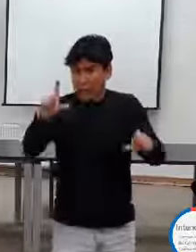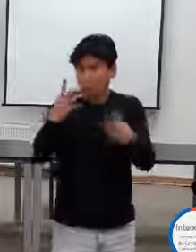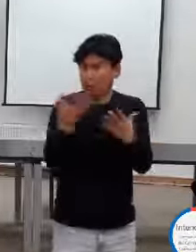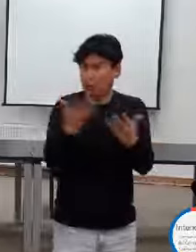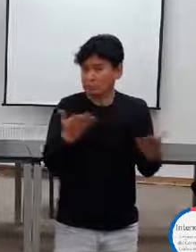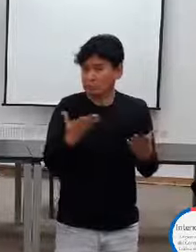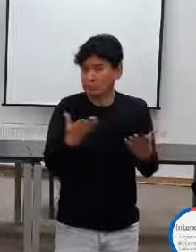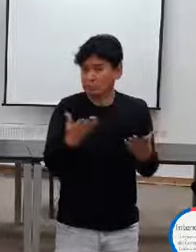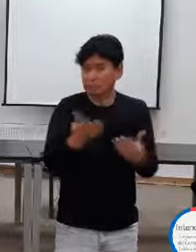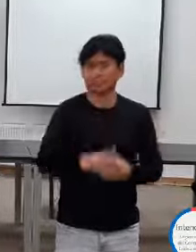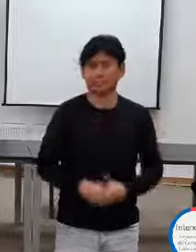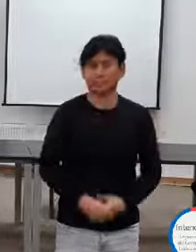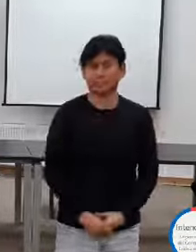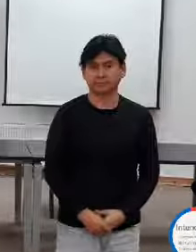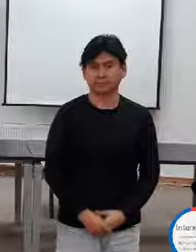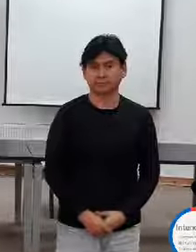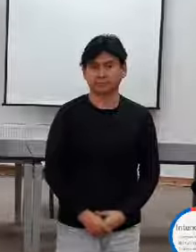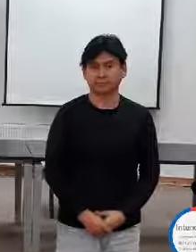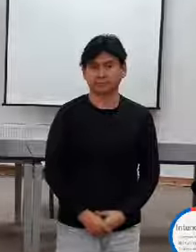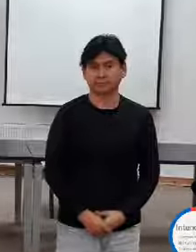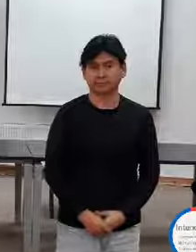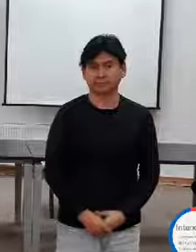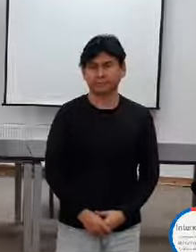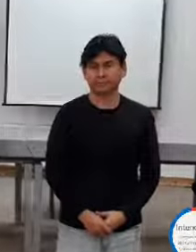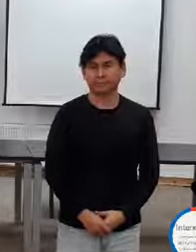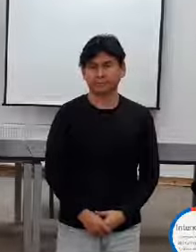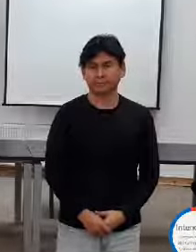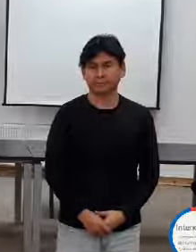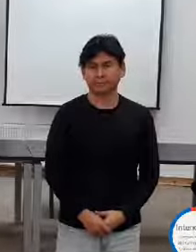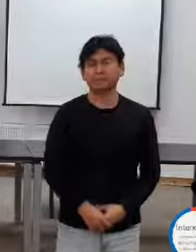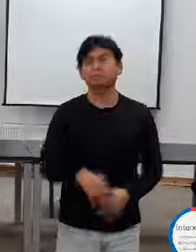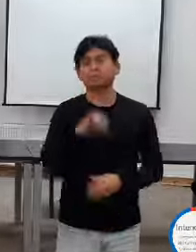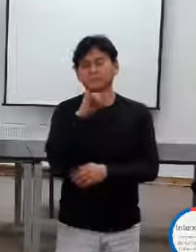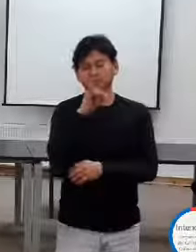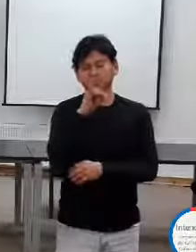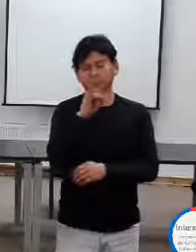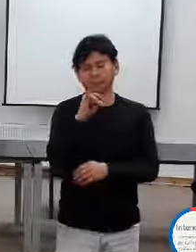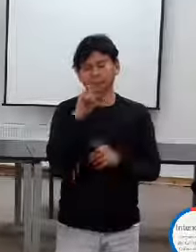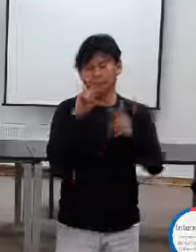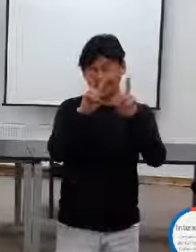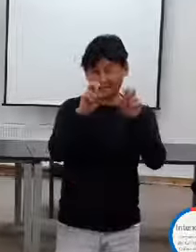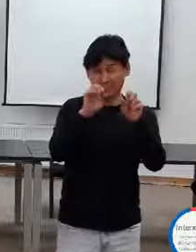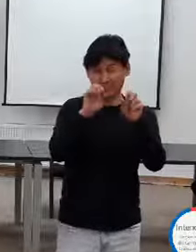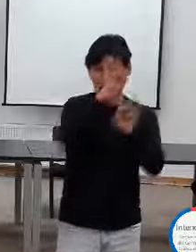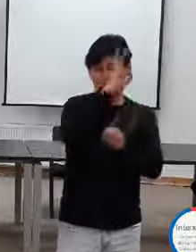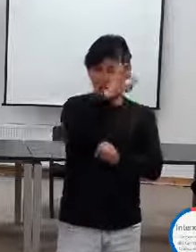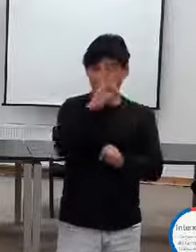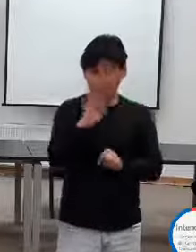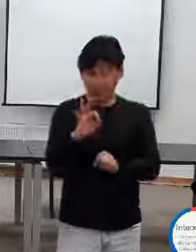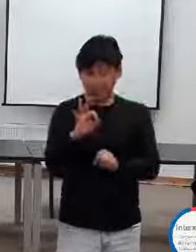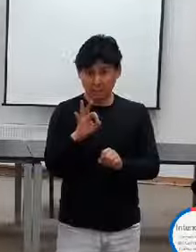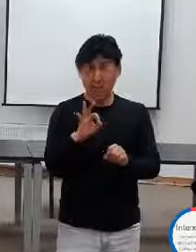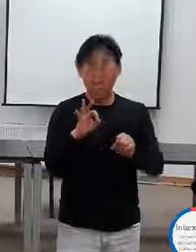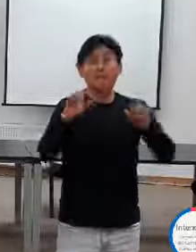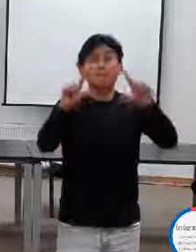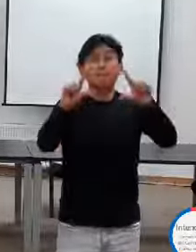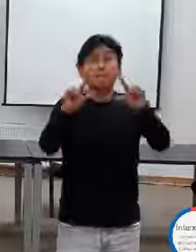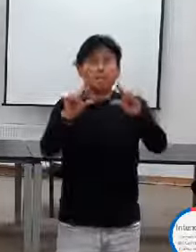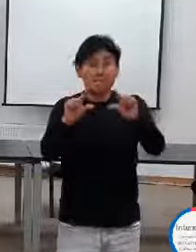como van las cifras en cuanto a violencia intrafamiliar particularmente si mire desde el punto de vista estadístico tenemos una